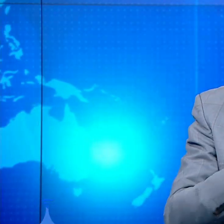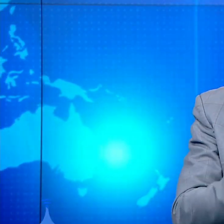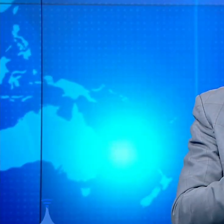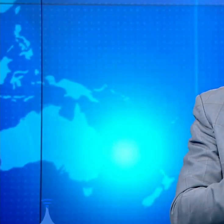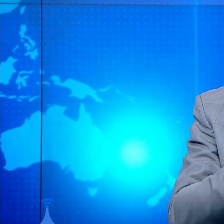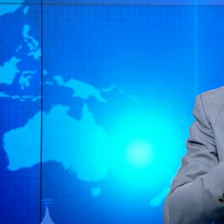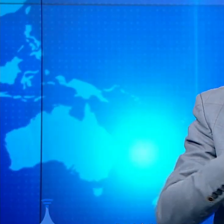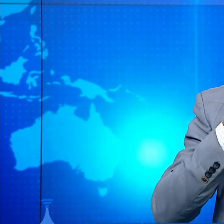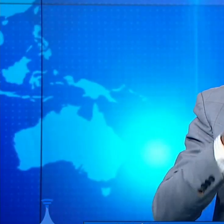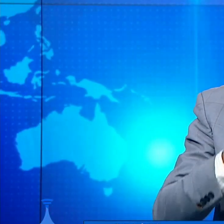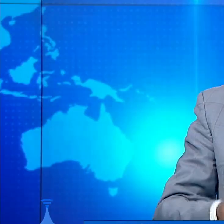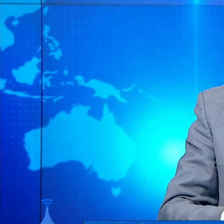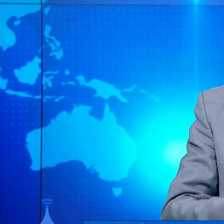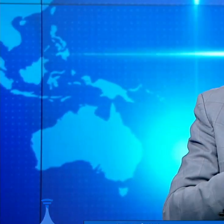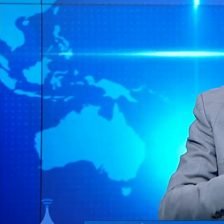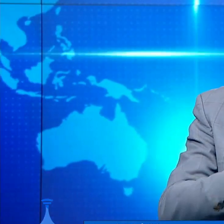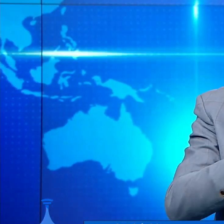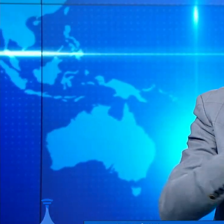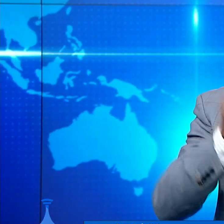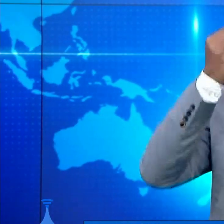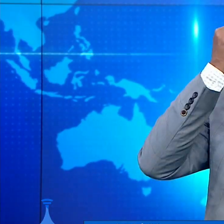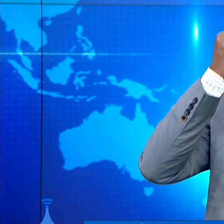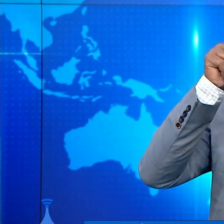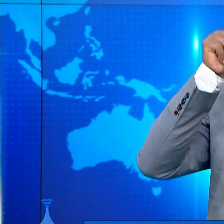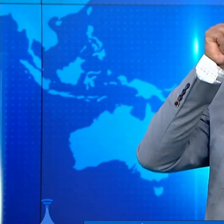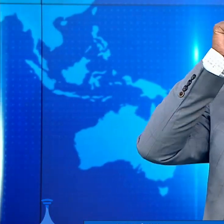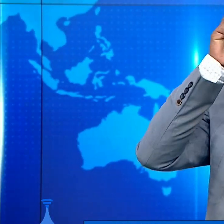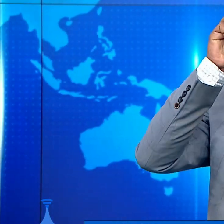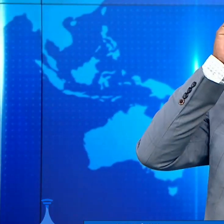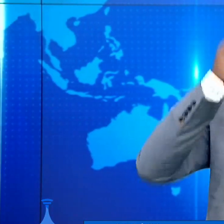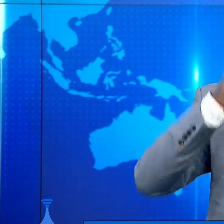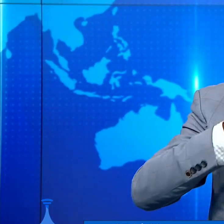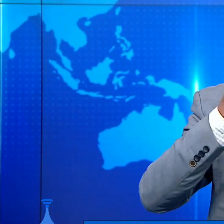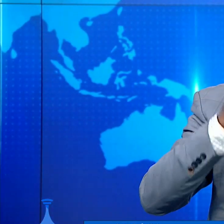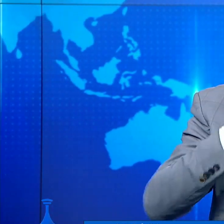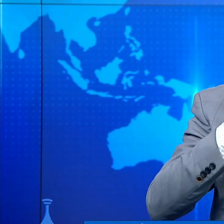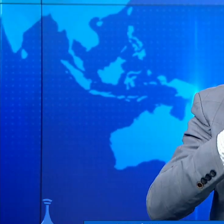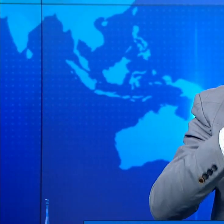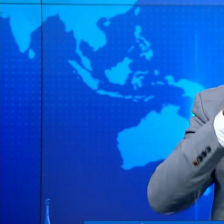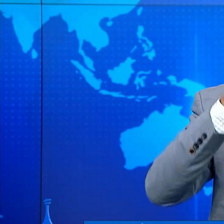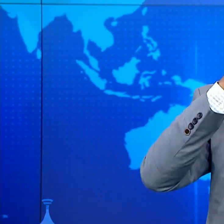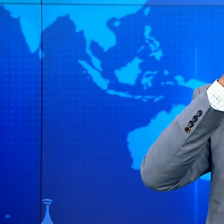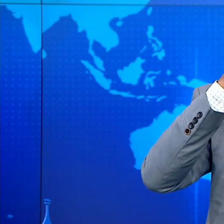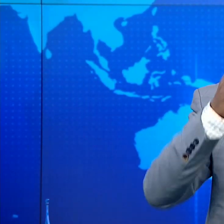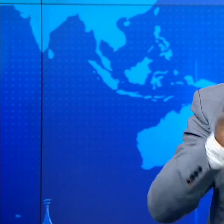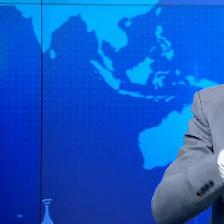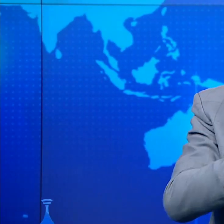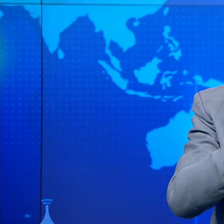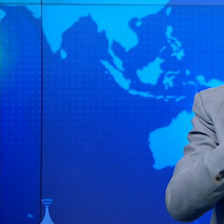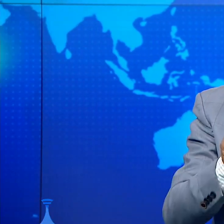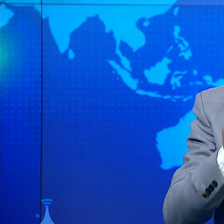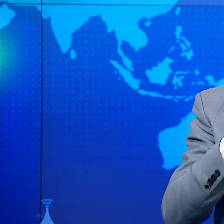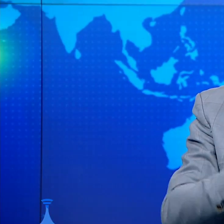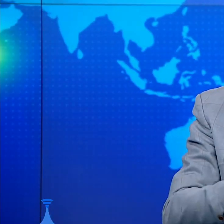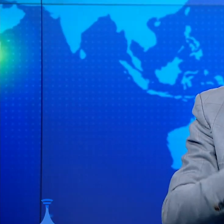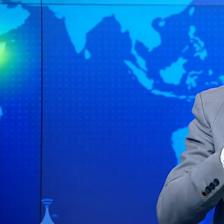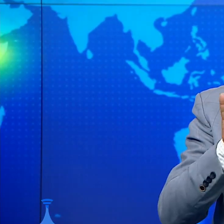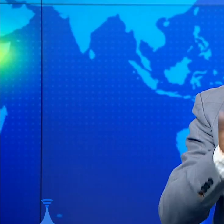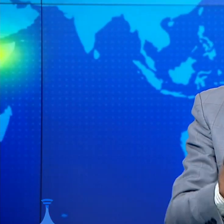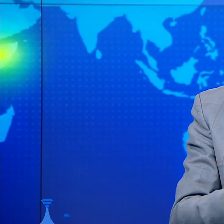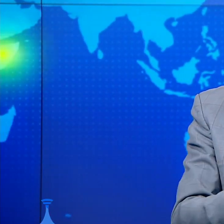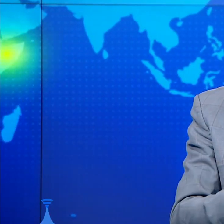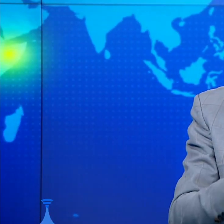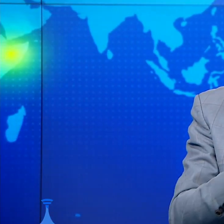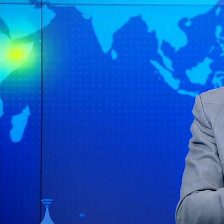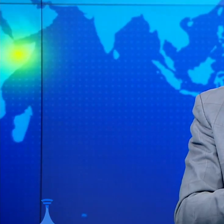ሰጥቶ እየሰራ ነው ሲል ምክትል ጠቅላይ ሚኒስትር ተመስገን ጥሩነህ ተናገሩ። ኢኖቬሽን አፍሪካ